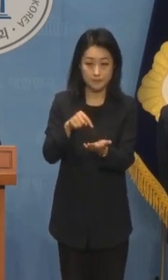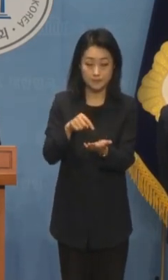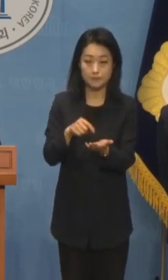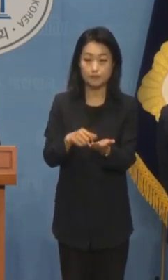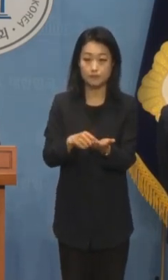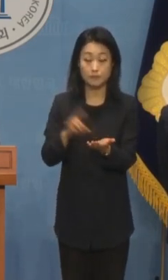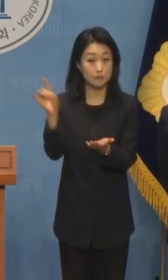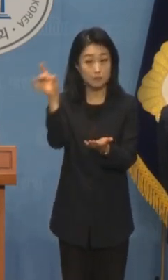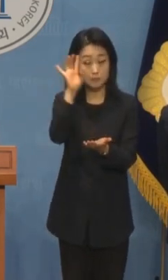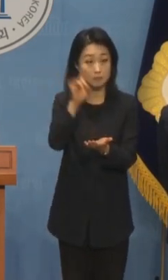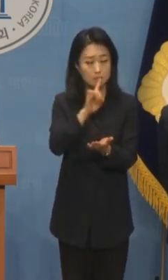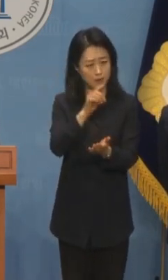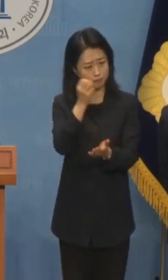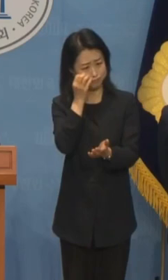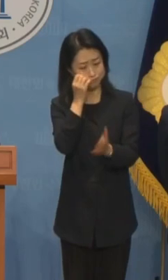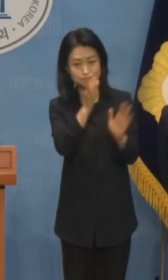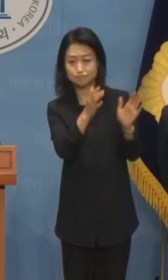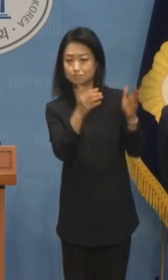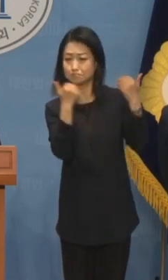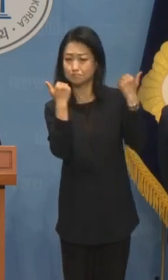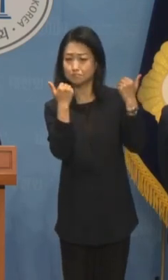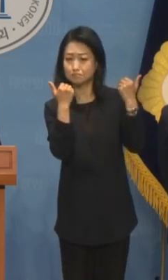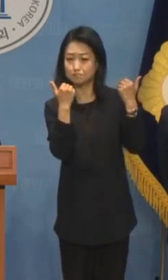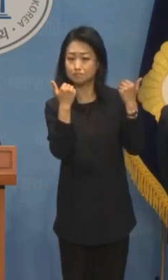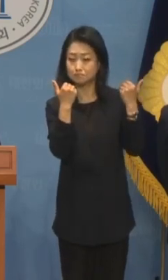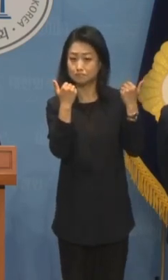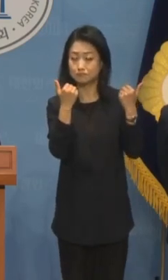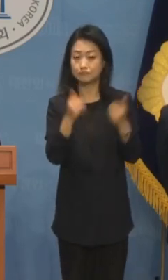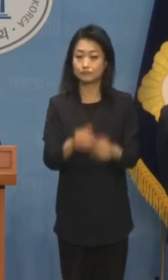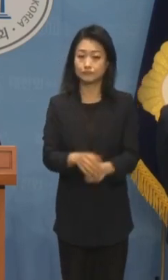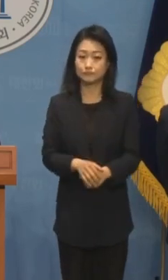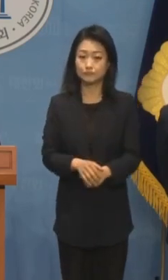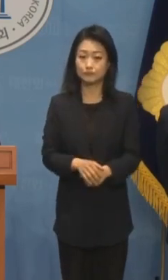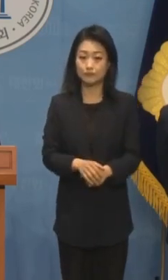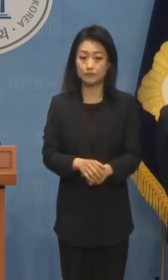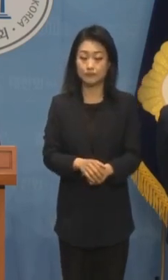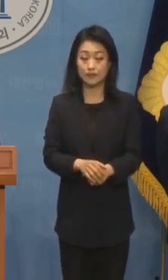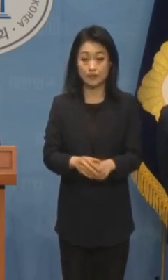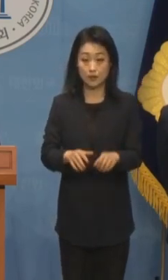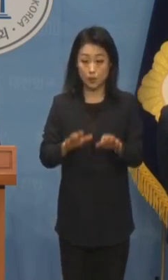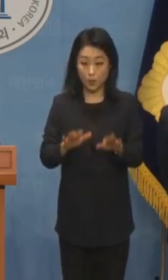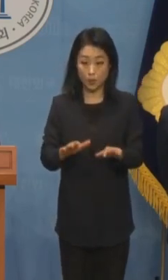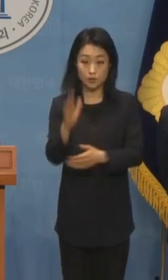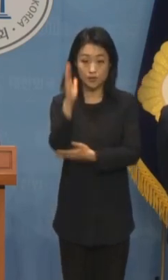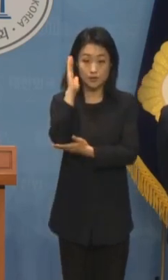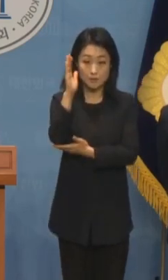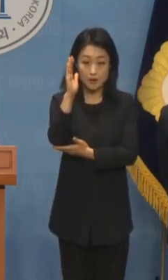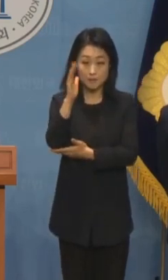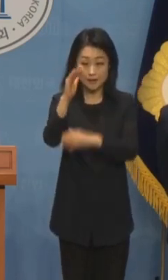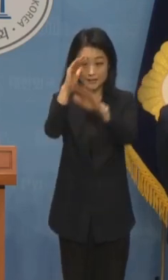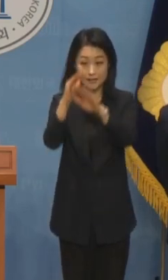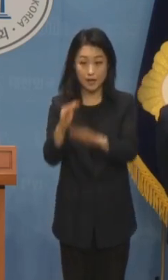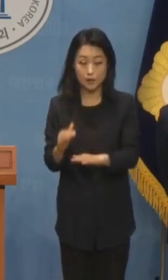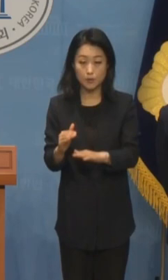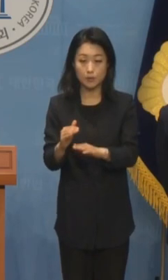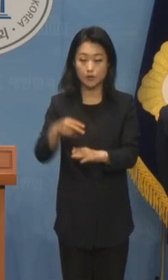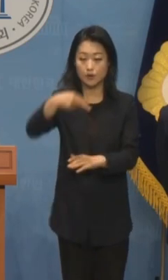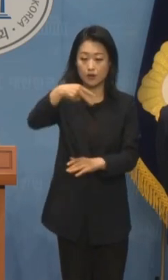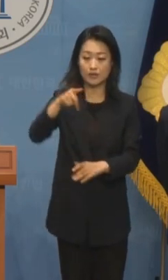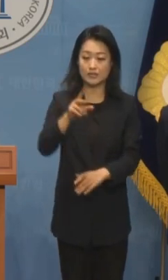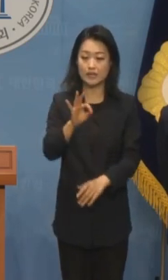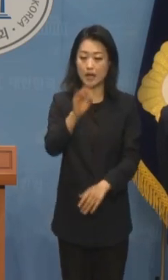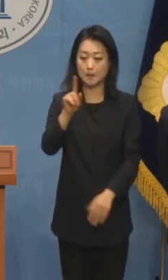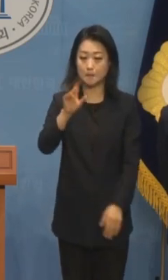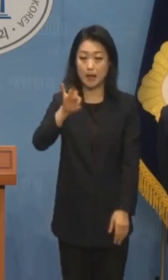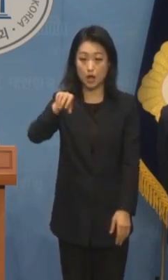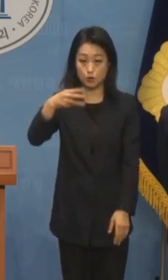아주 뜬금없는 헛소리를 하고 있기 때문에 이 사건이 명백하게 쌍방울 대북